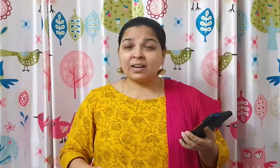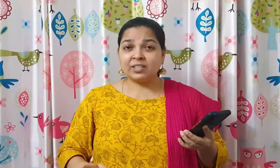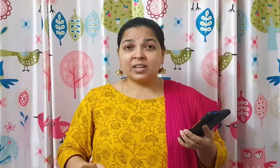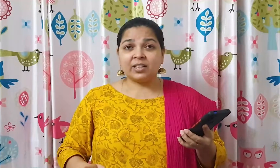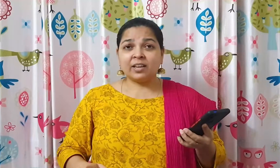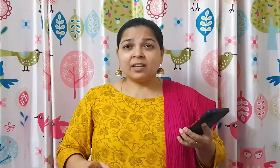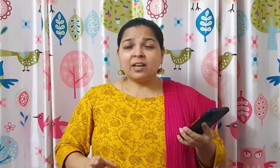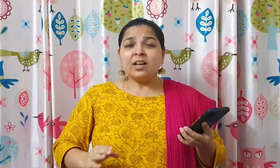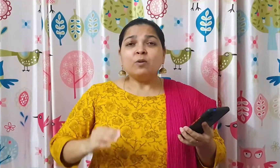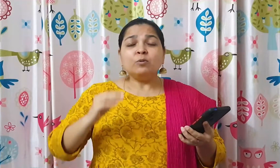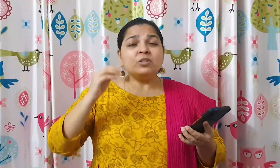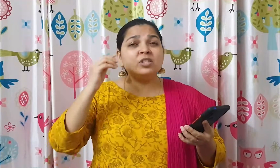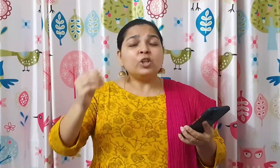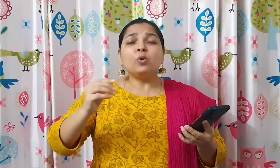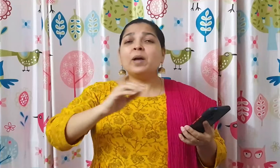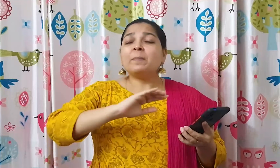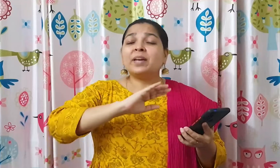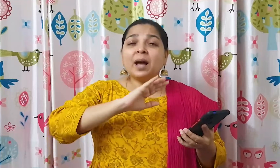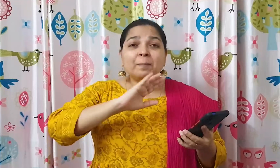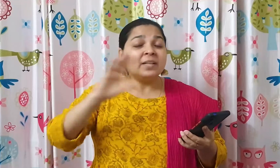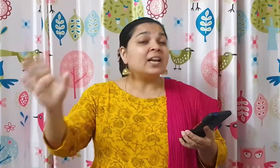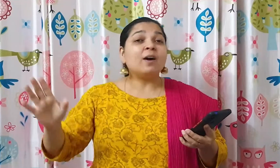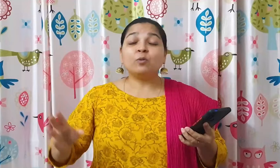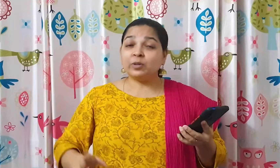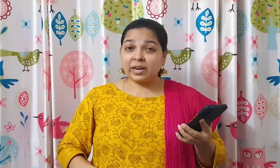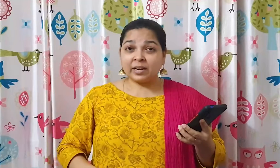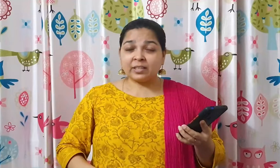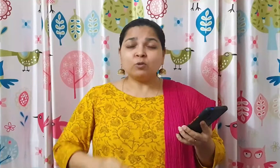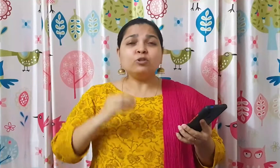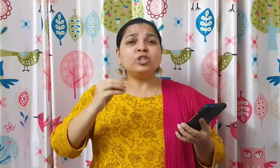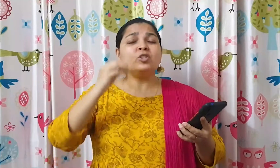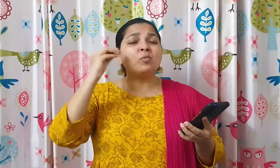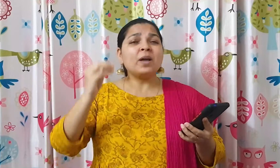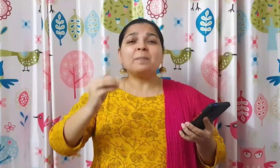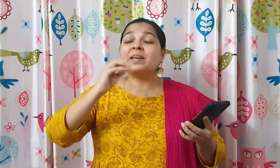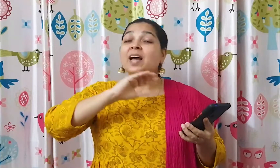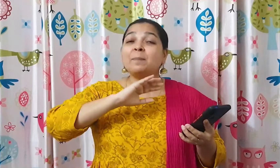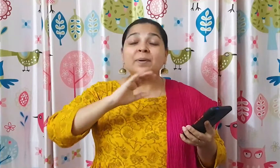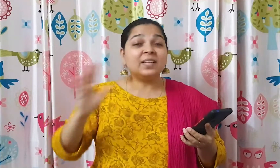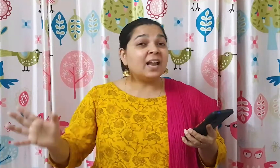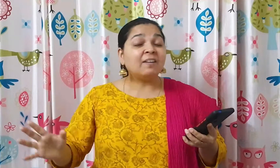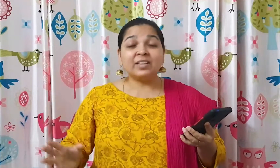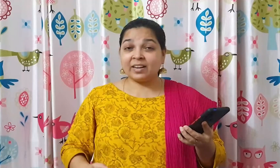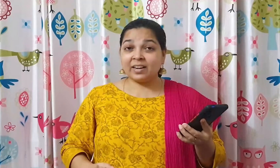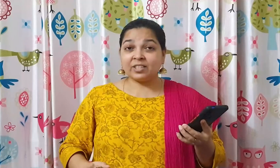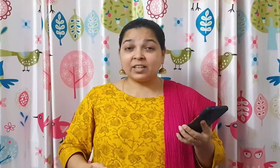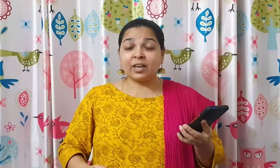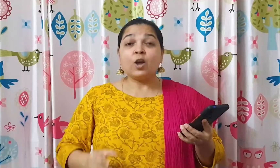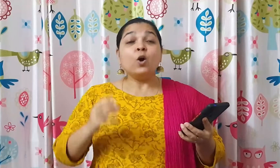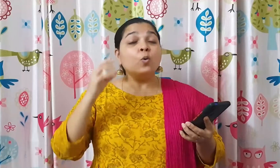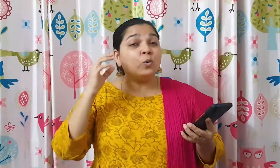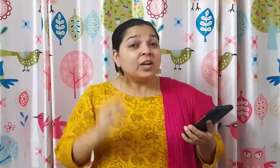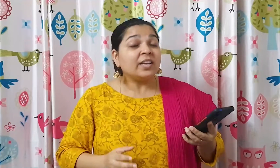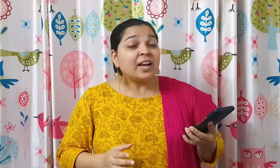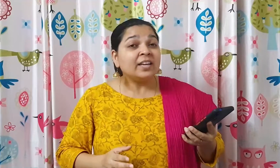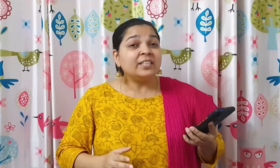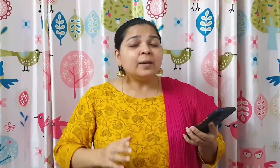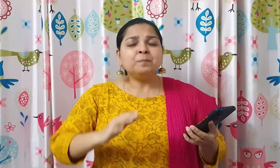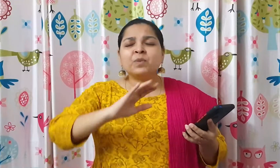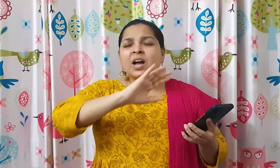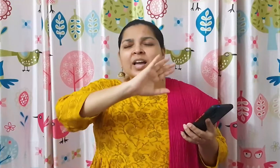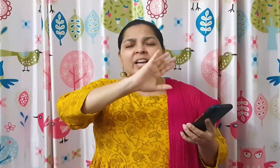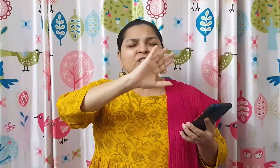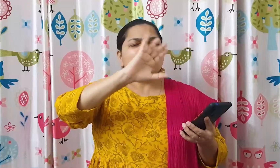ছবিটো নিজৰ ভিতৰত সোমাই পৰিবলৈ দিয়ক আৰু তাৰ পাছত ক'বলৈ আৰম্ভ কৰক। ঈশ্বৰেও প্ৰথমে